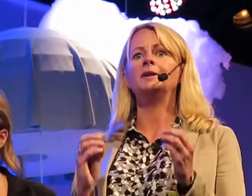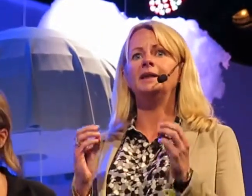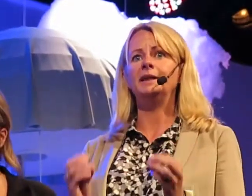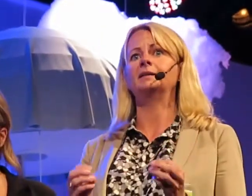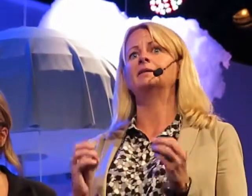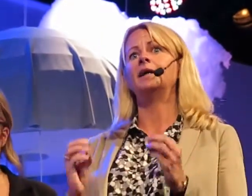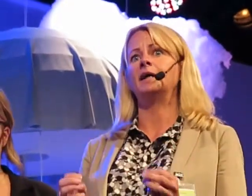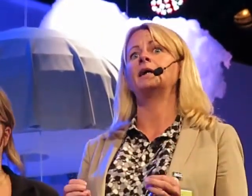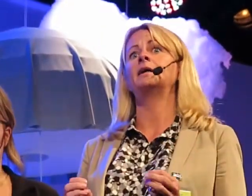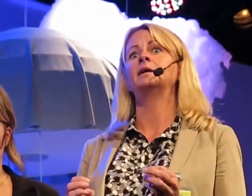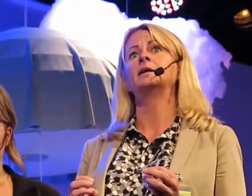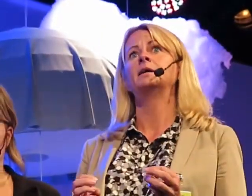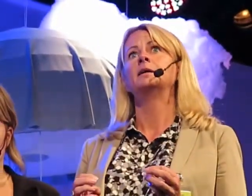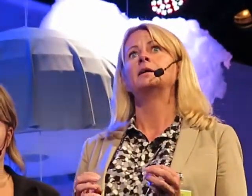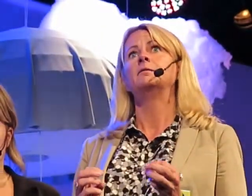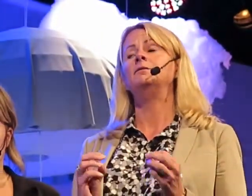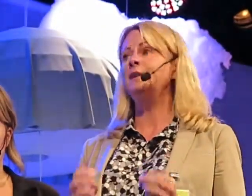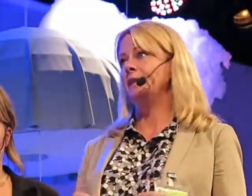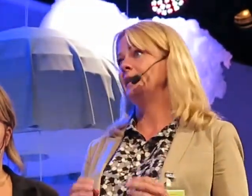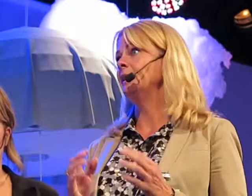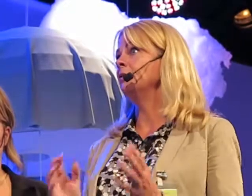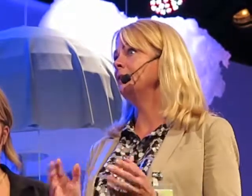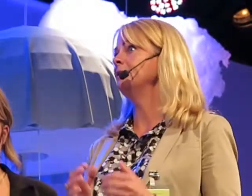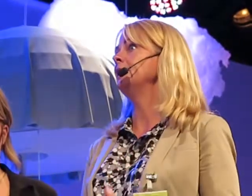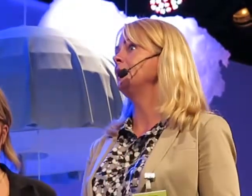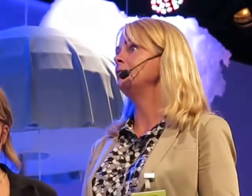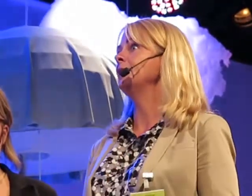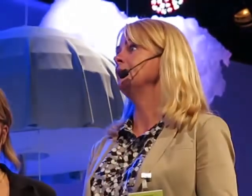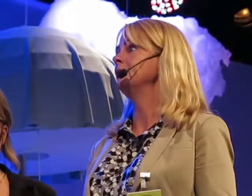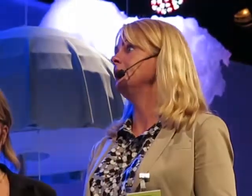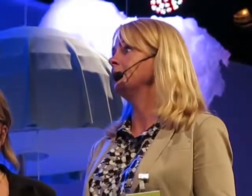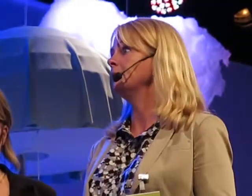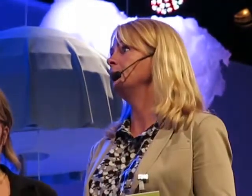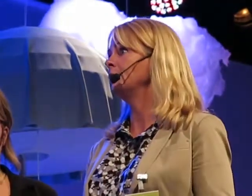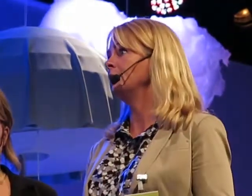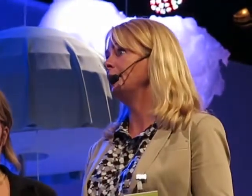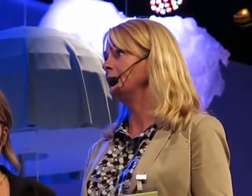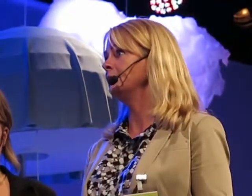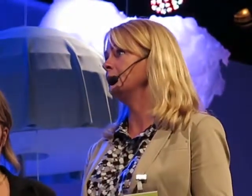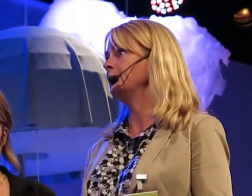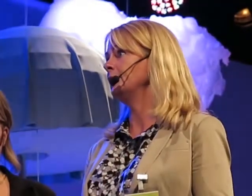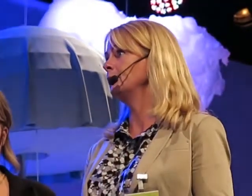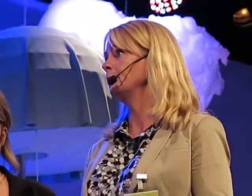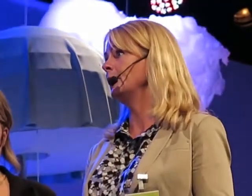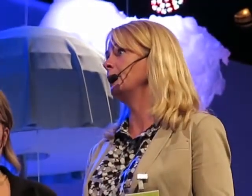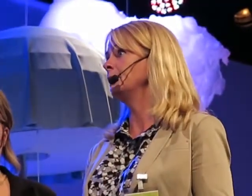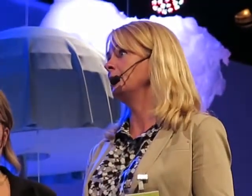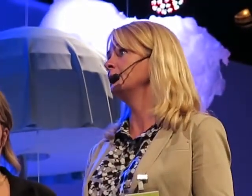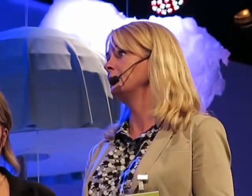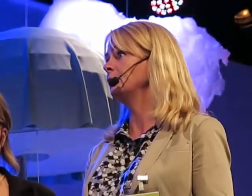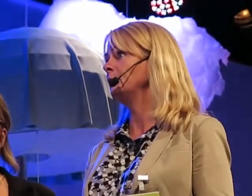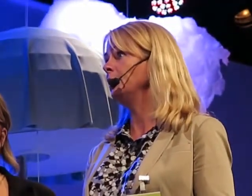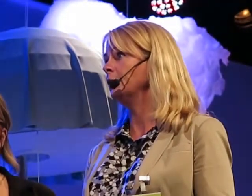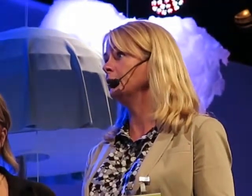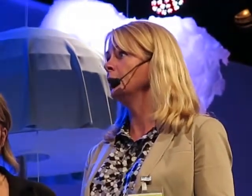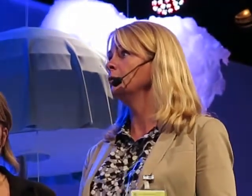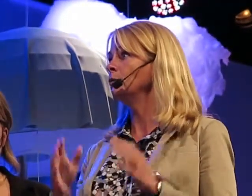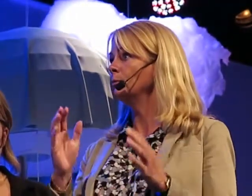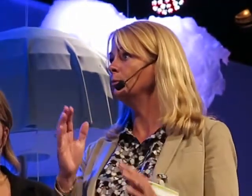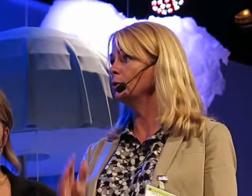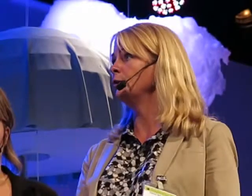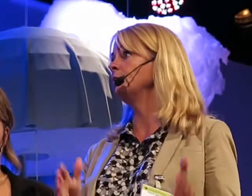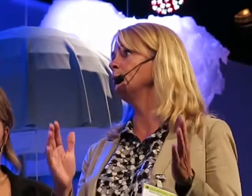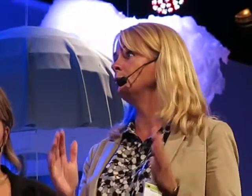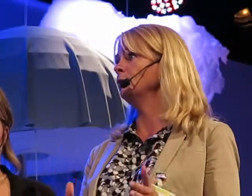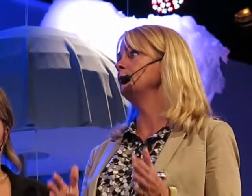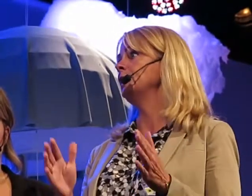att folk inte är villiga, eller de flesta i alla fall inte villiga att betala extra för det som är bättre för miljön. Så